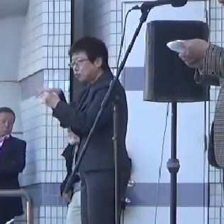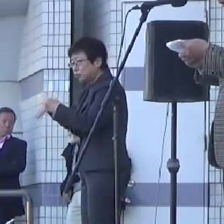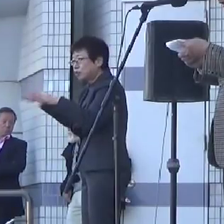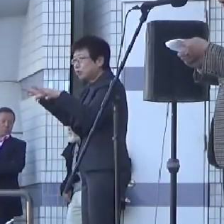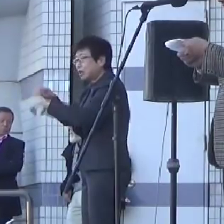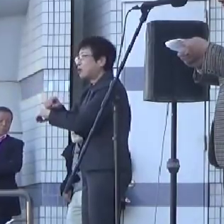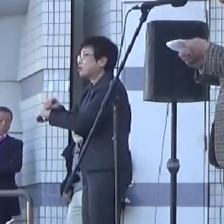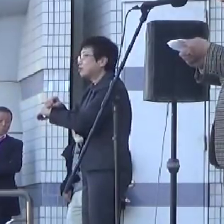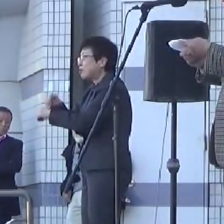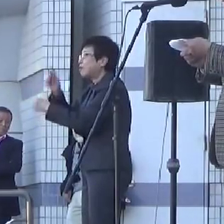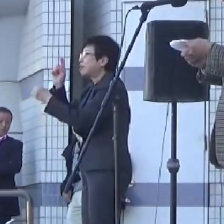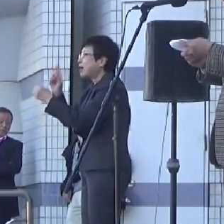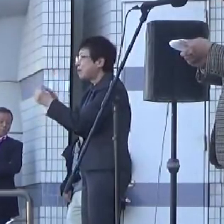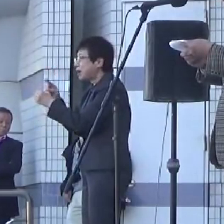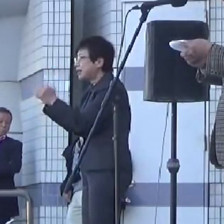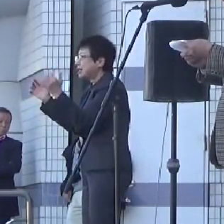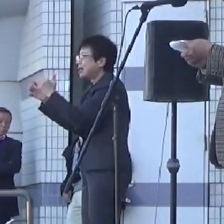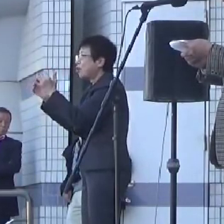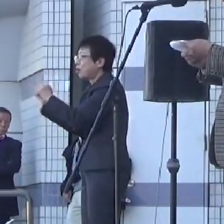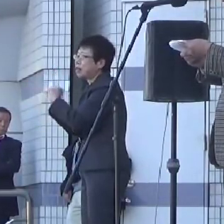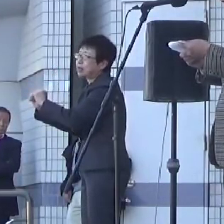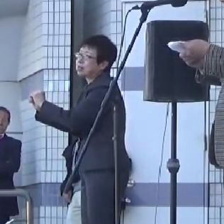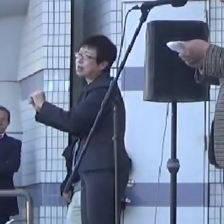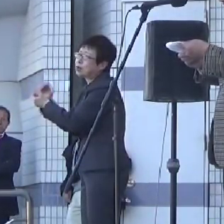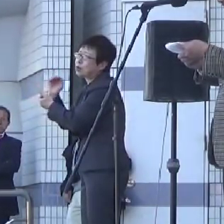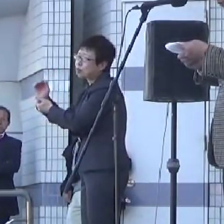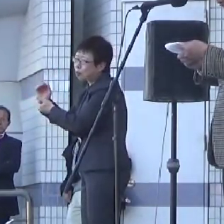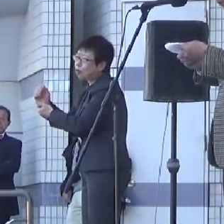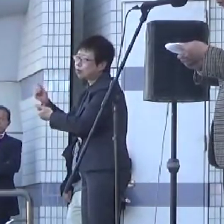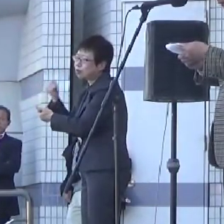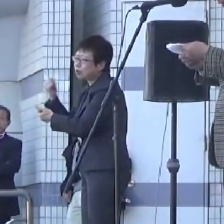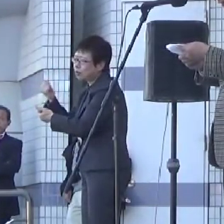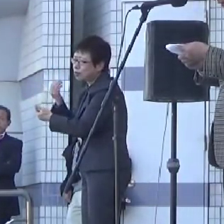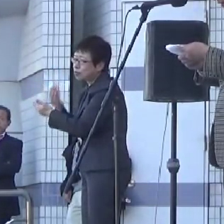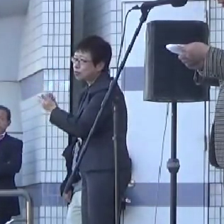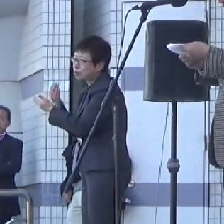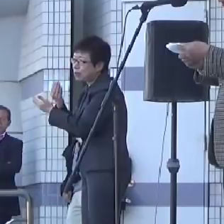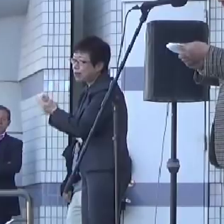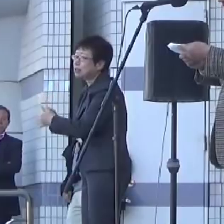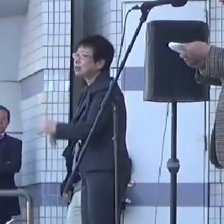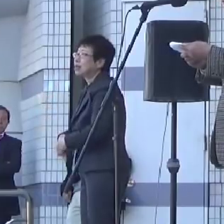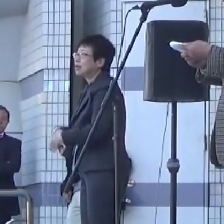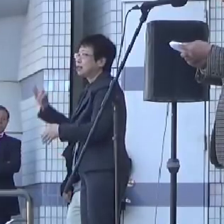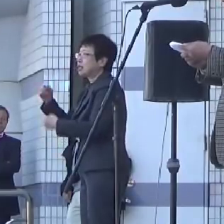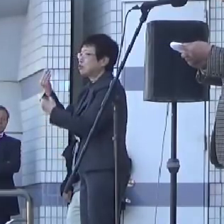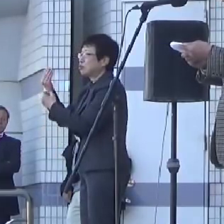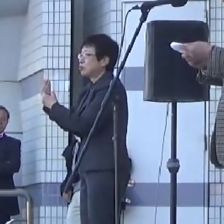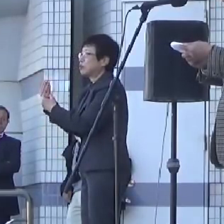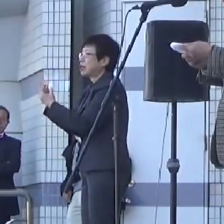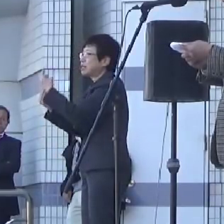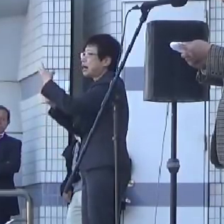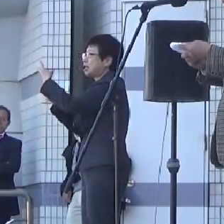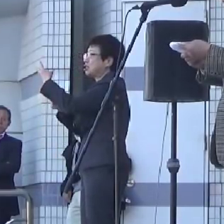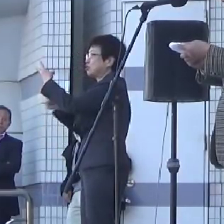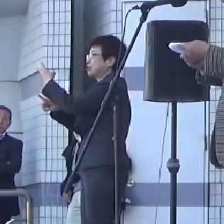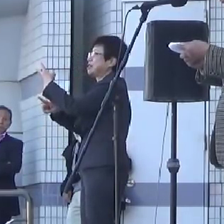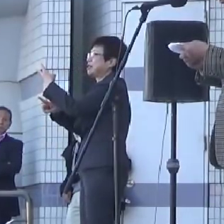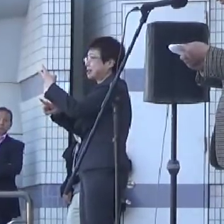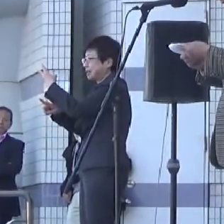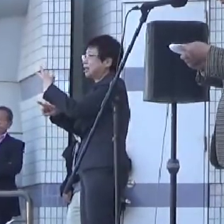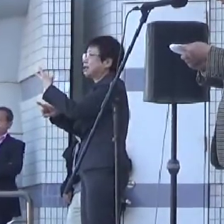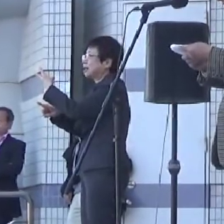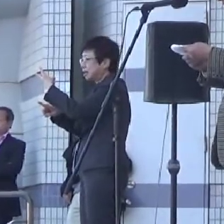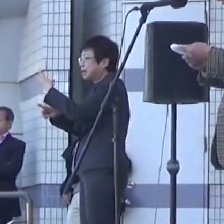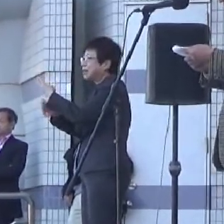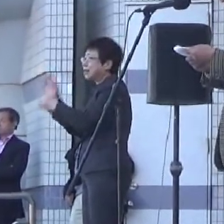けて真摯な議論がなされることを強く求めます。2019年3月21